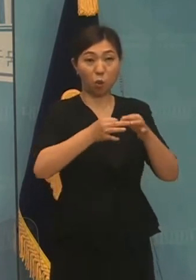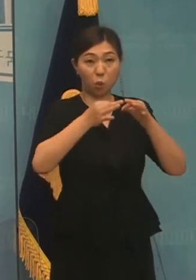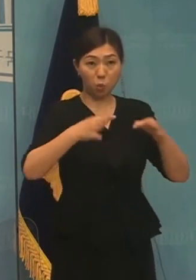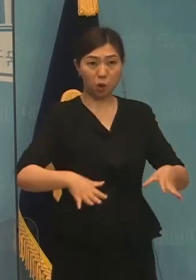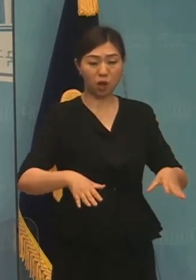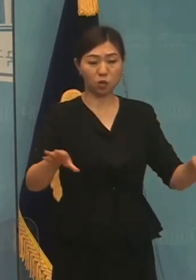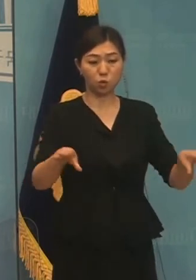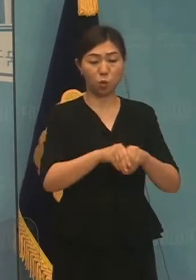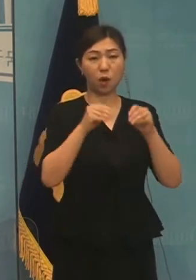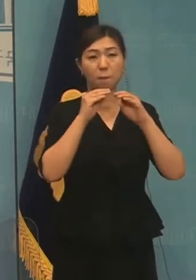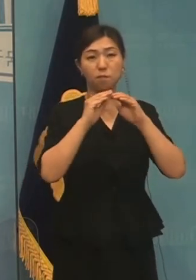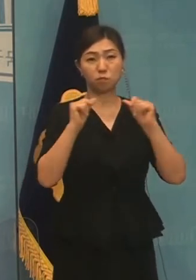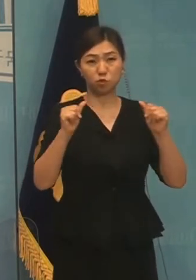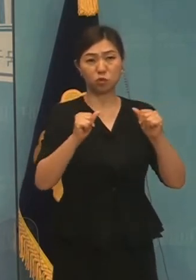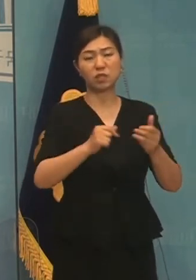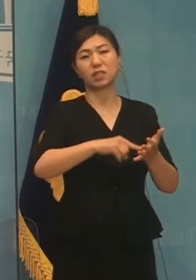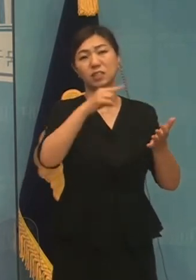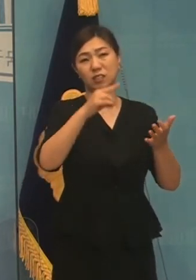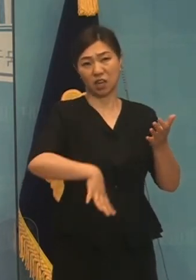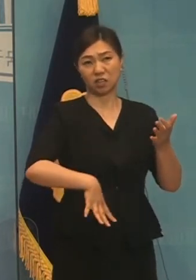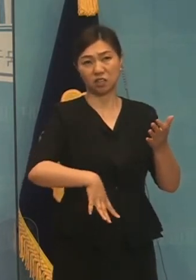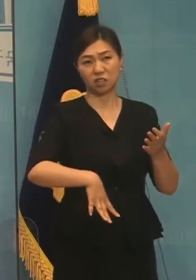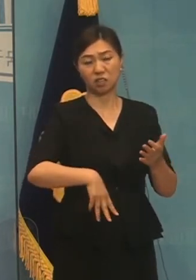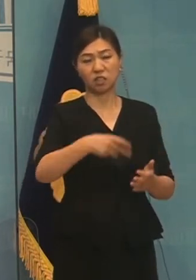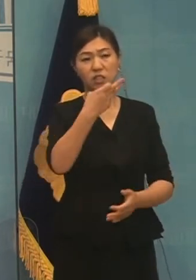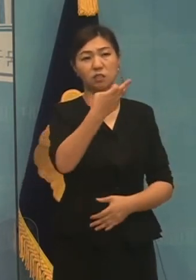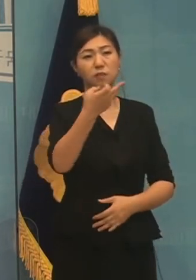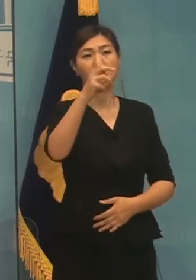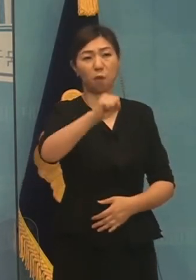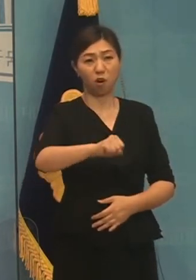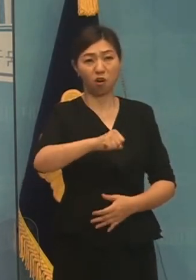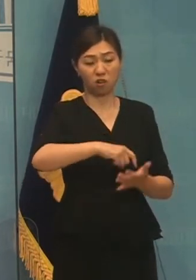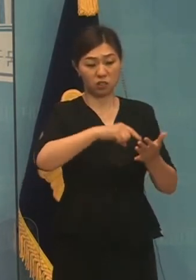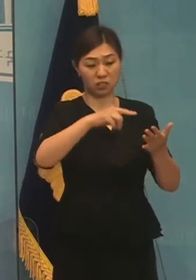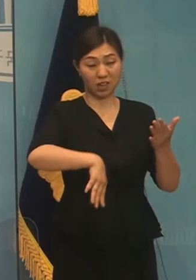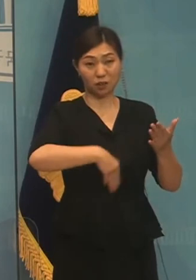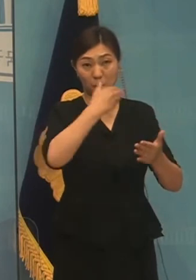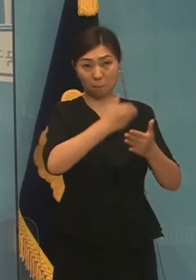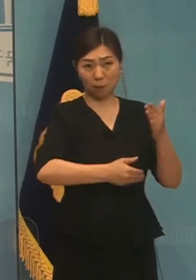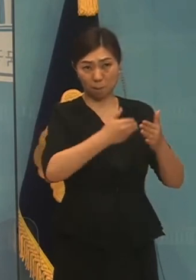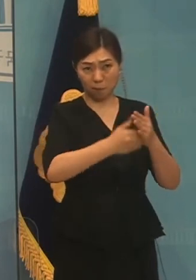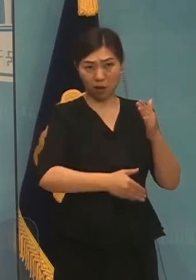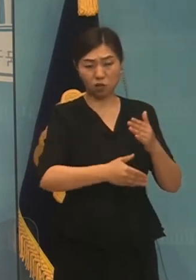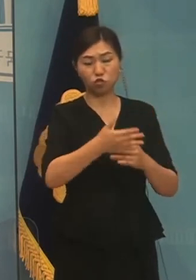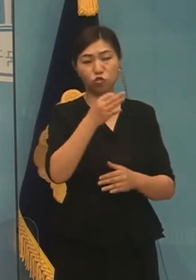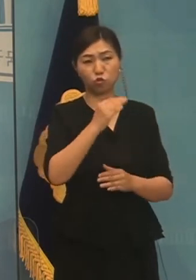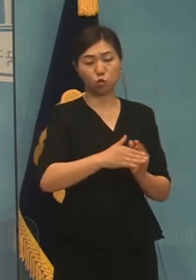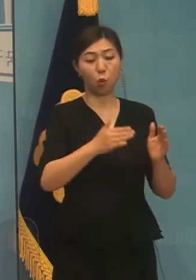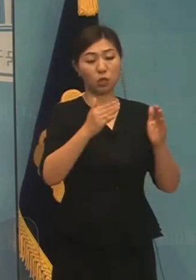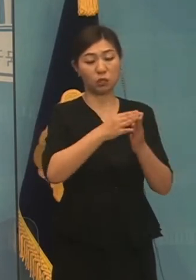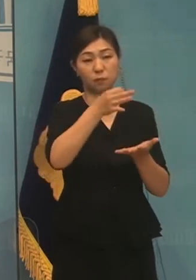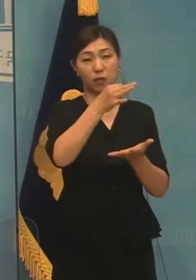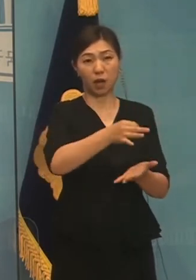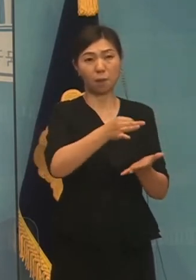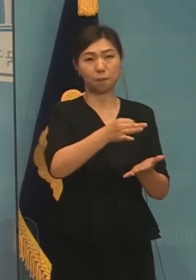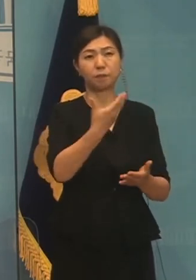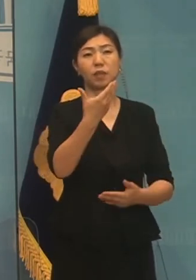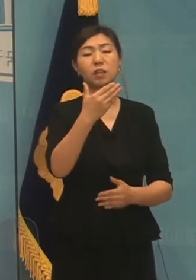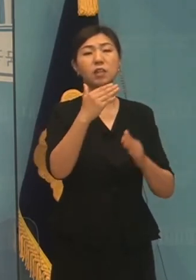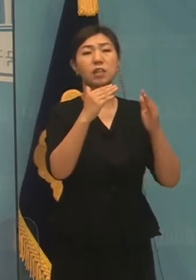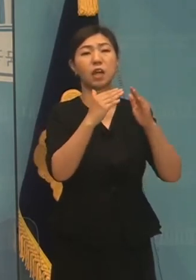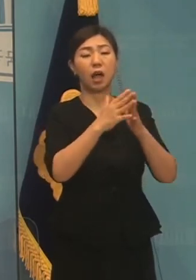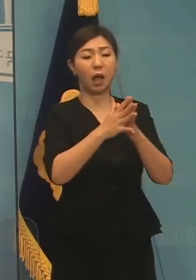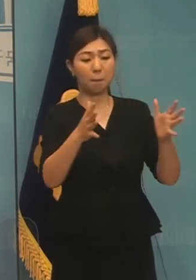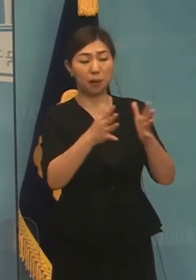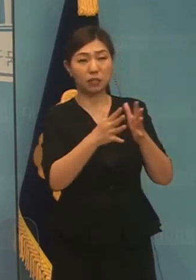4만 원 내는 시가 13억 원, 공시가격 9억 1천만 원 아파트 소유자들의 세금